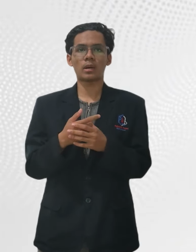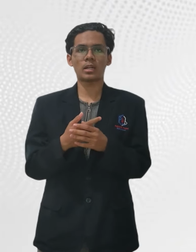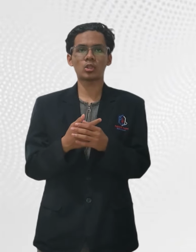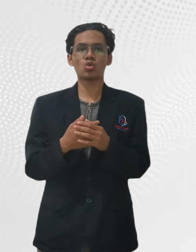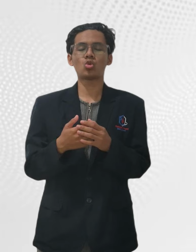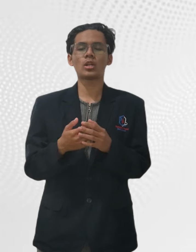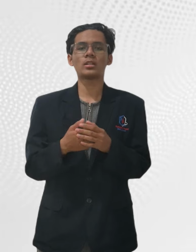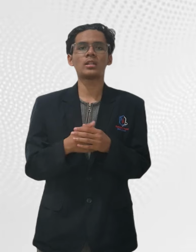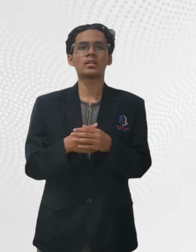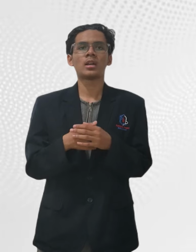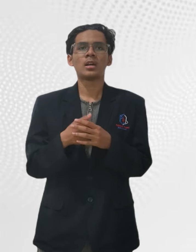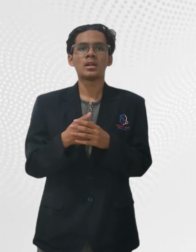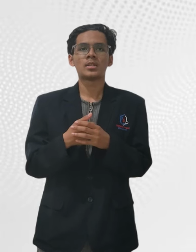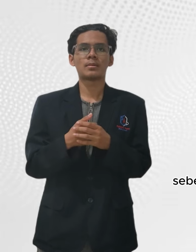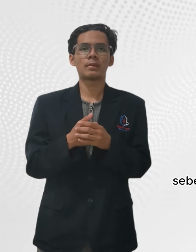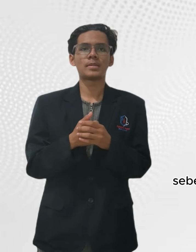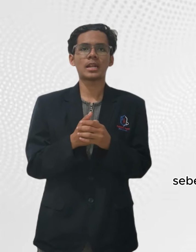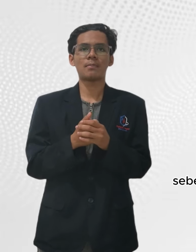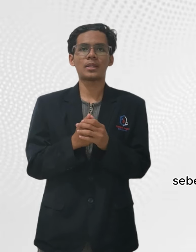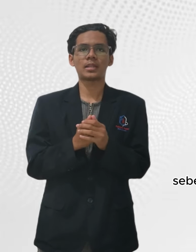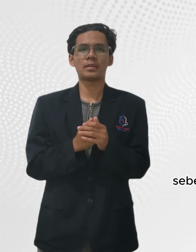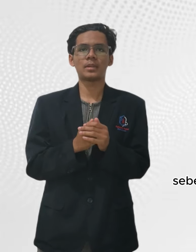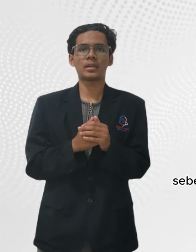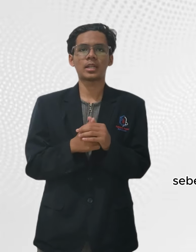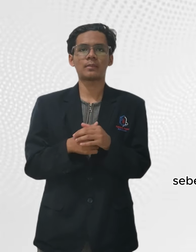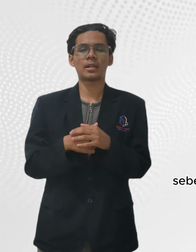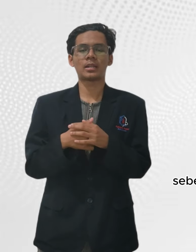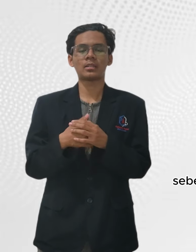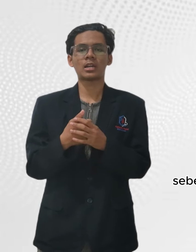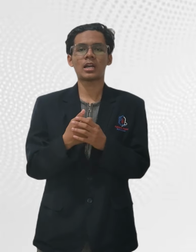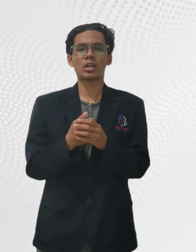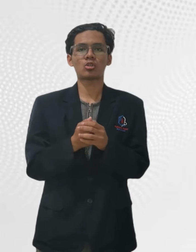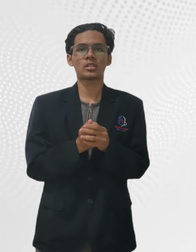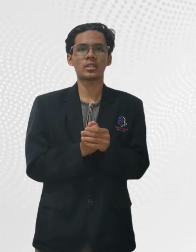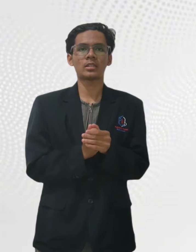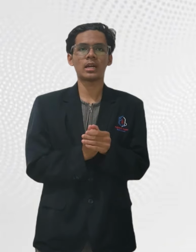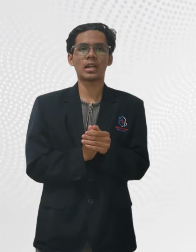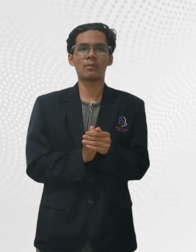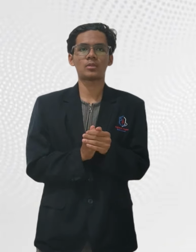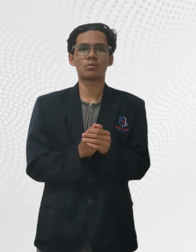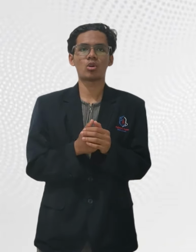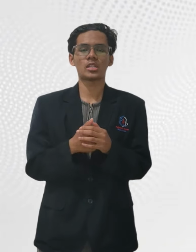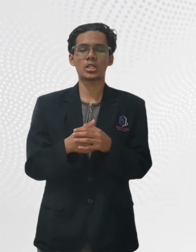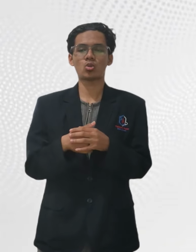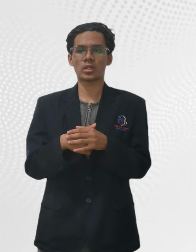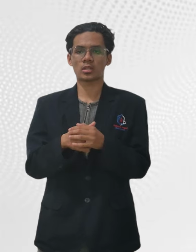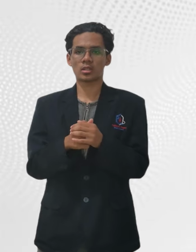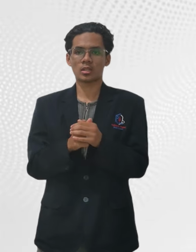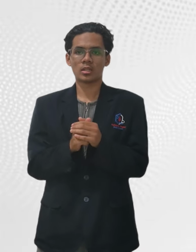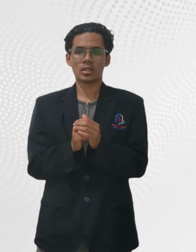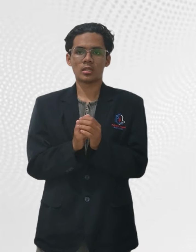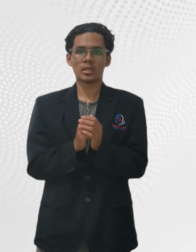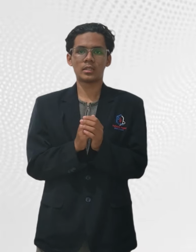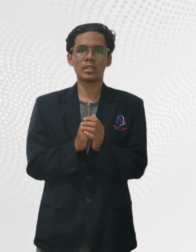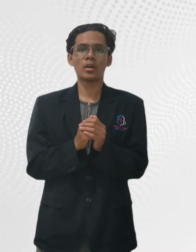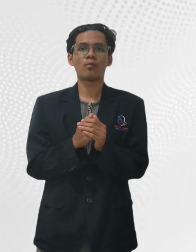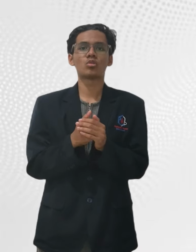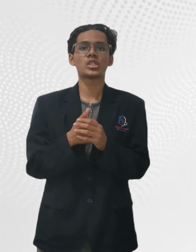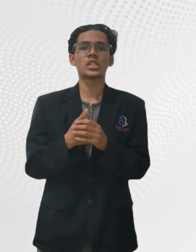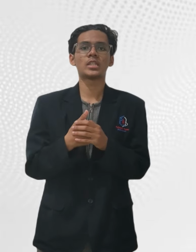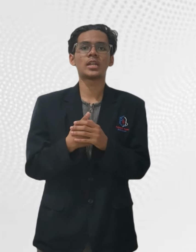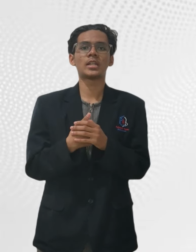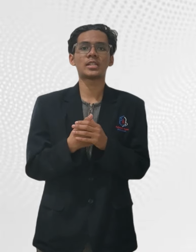yang merupakan ukuran dan seberapa besar hambatan yang diberikan terhadap aliran arus listrik dalam sebuah sirkuit.